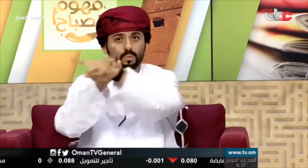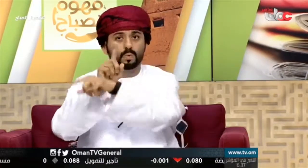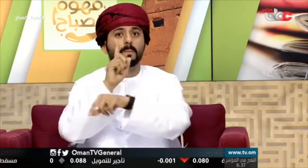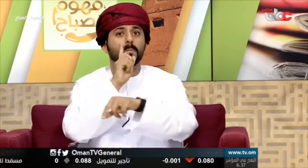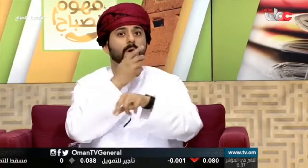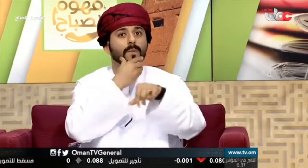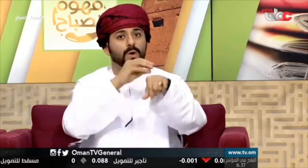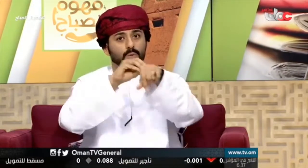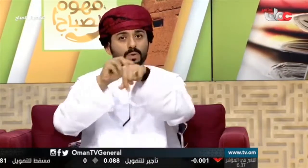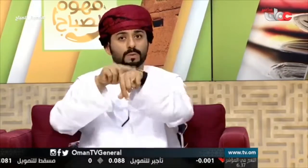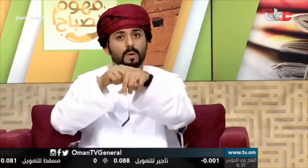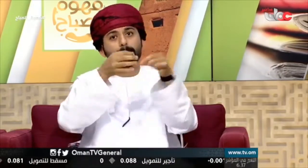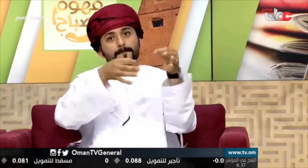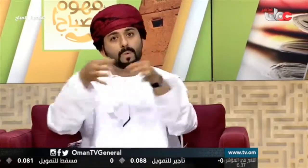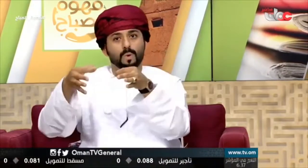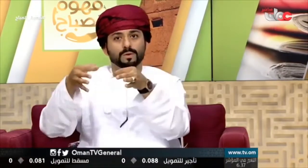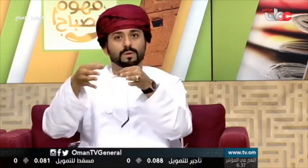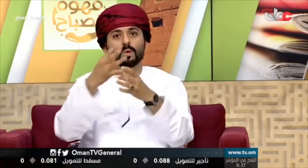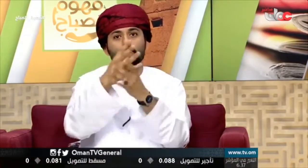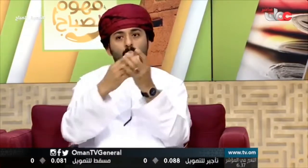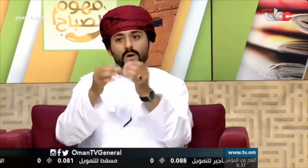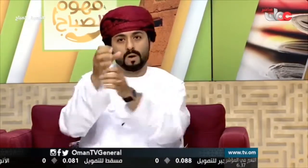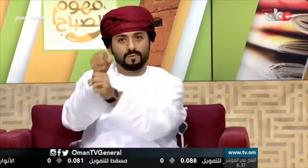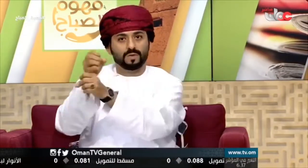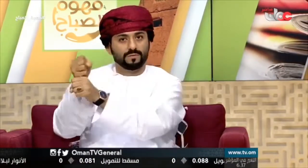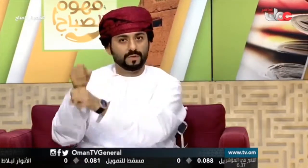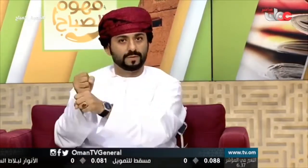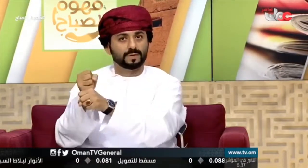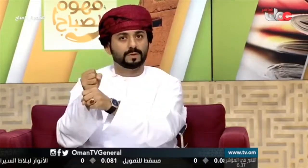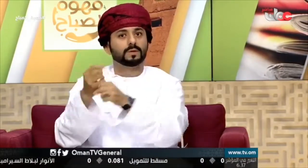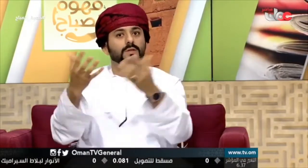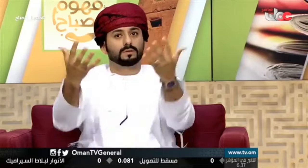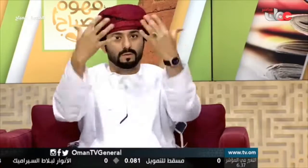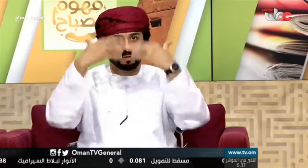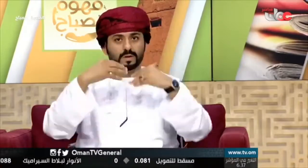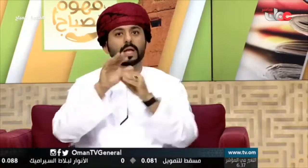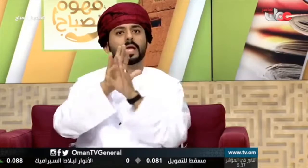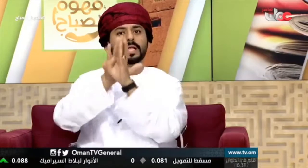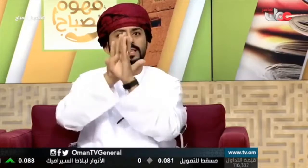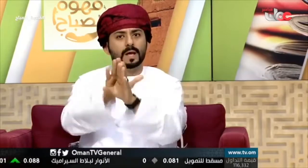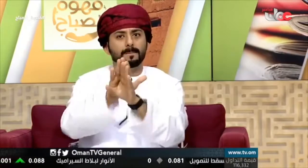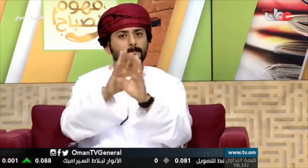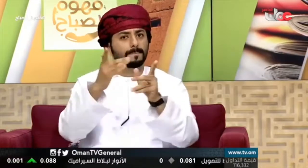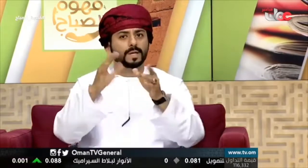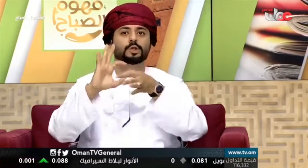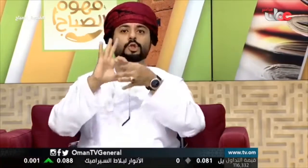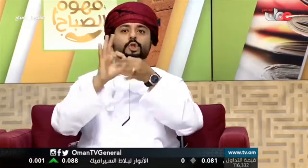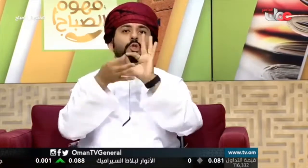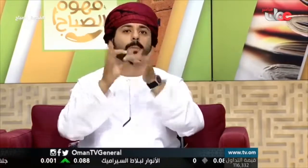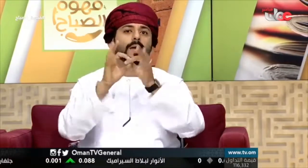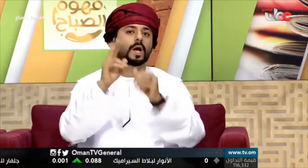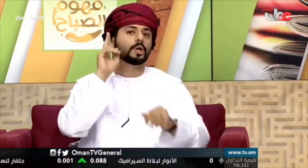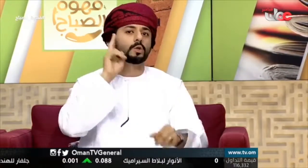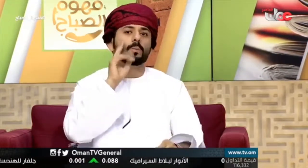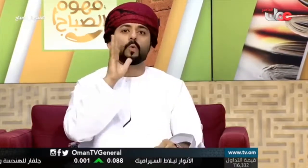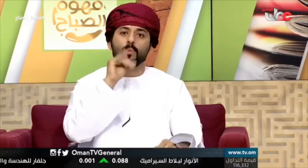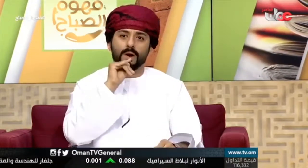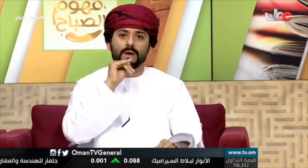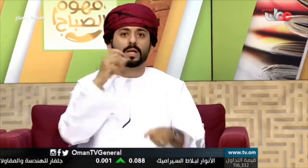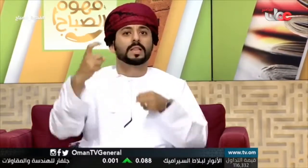يعني نحن نبلغكم عنها بحيث أنه تكون أن تأتوا بأطفالكم بحيث أنه يحصلوا على هذا